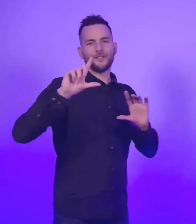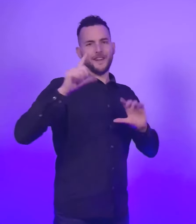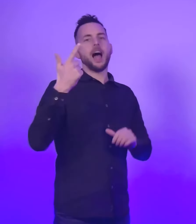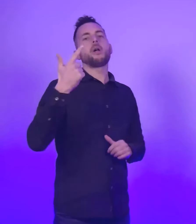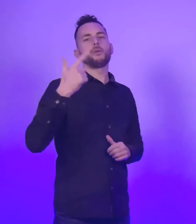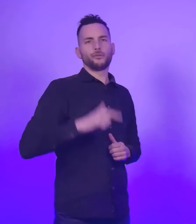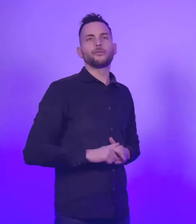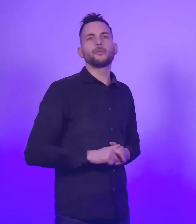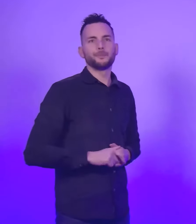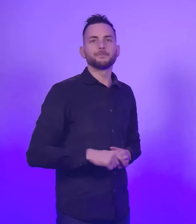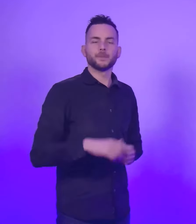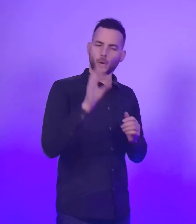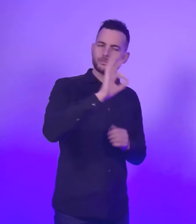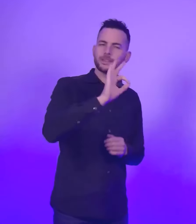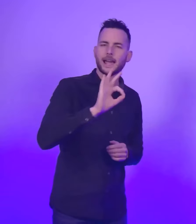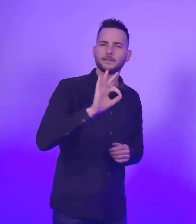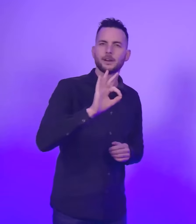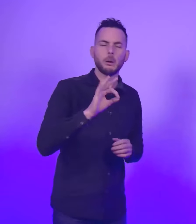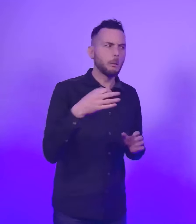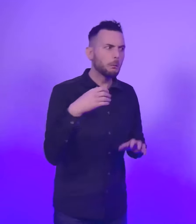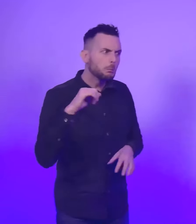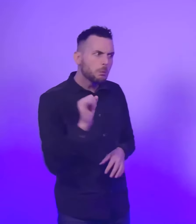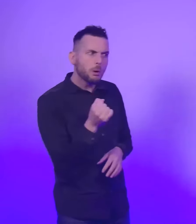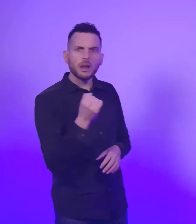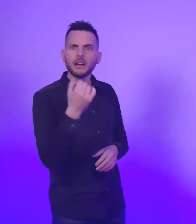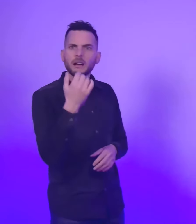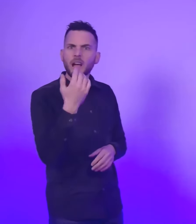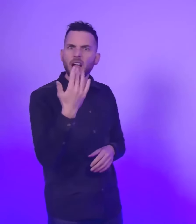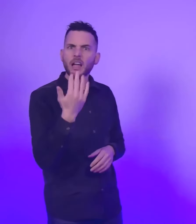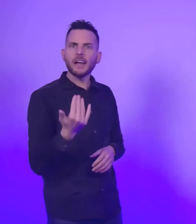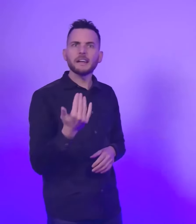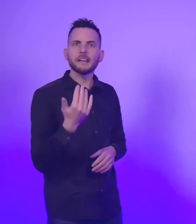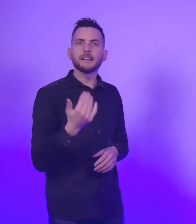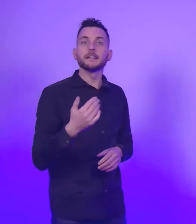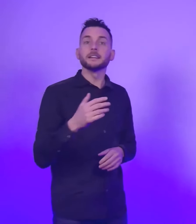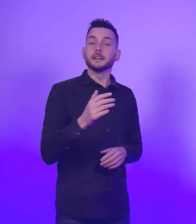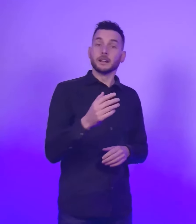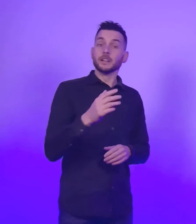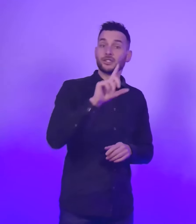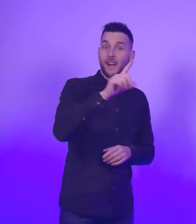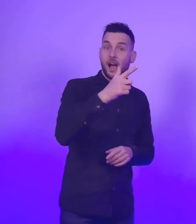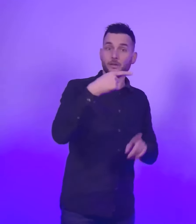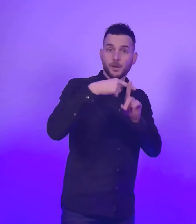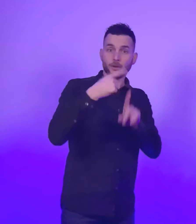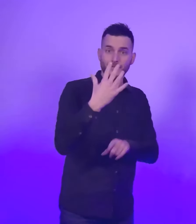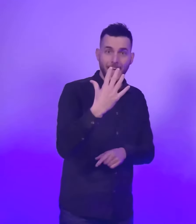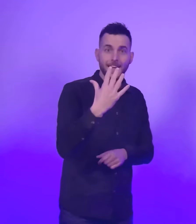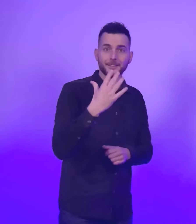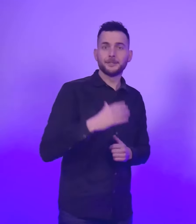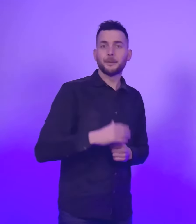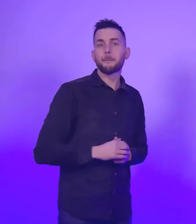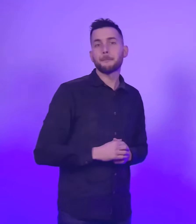zo? 12. Oeh, is echt een moeilijke rekensom. 12 plus 5...